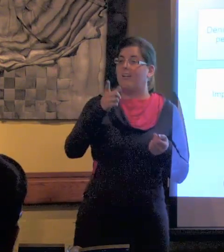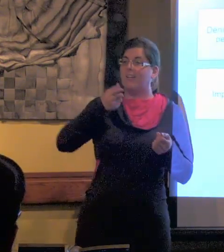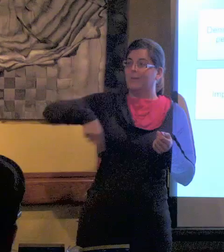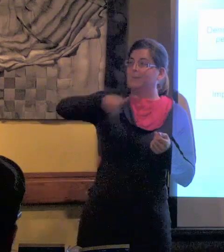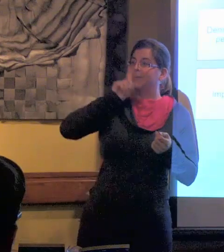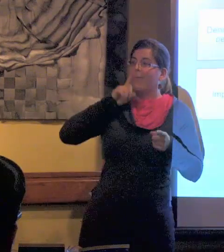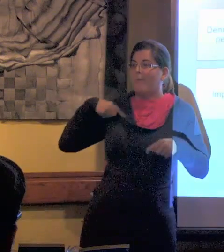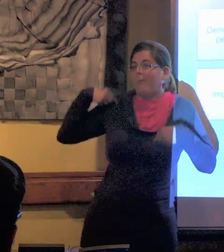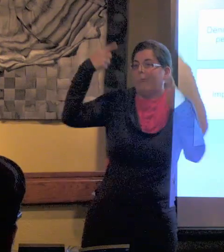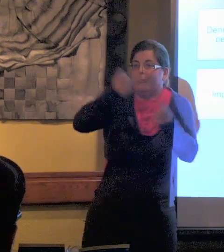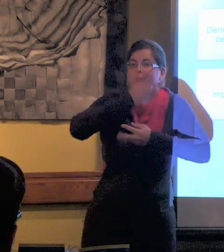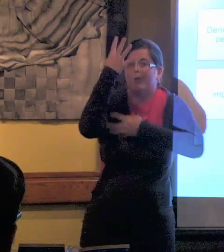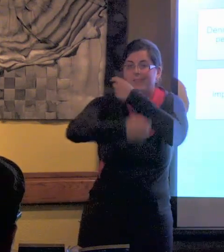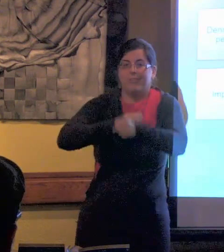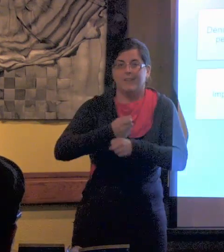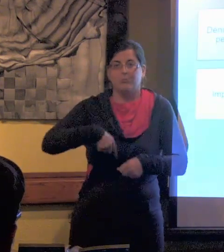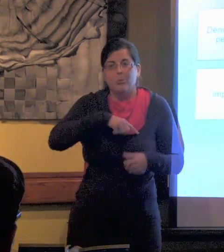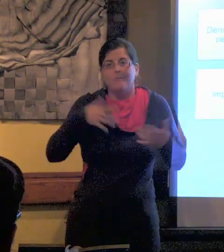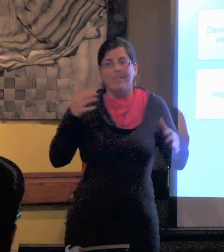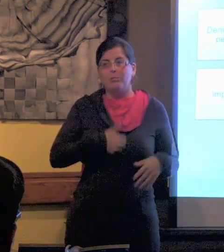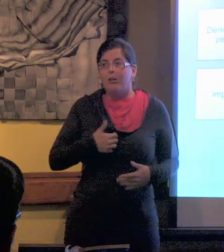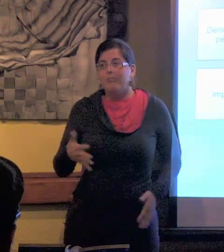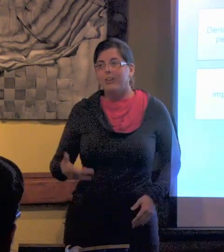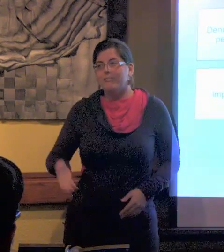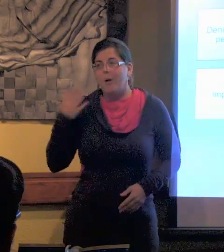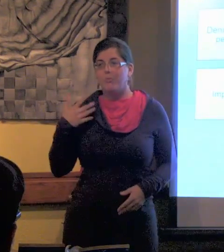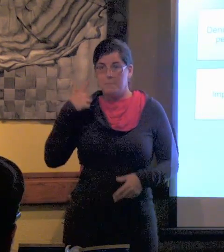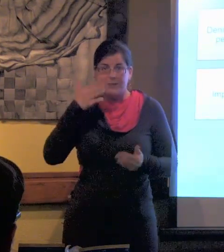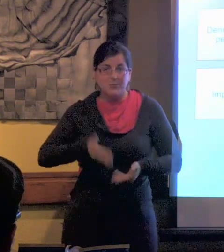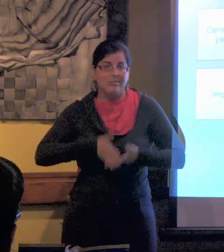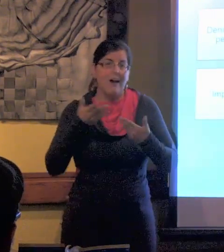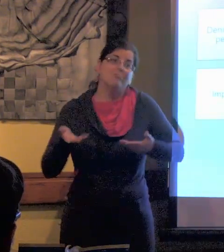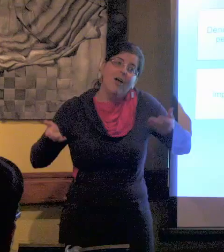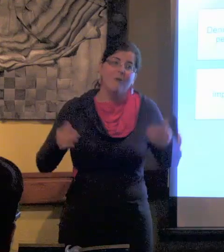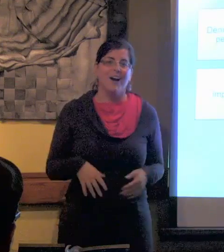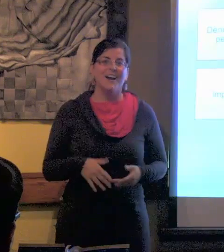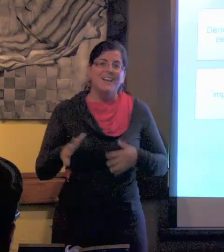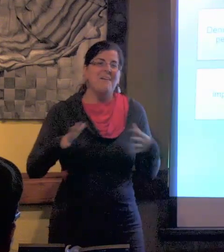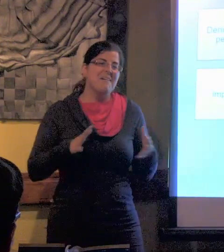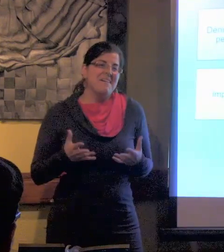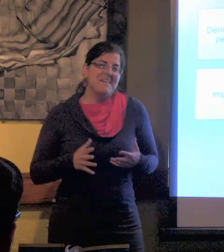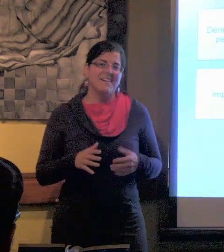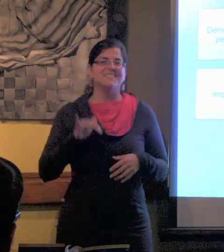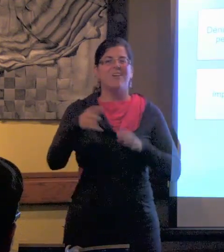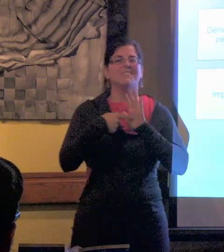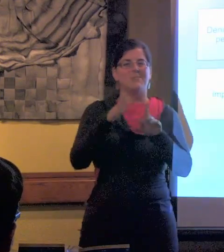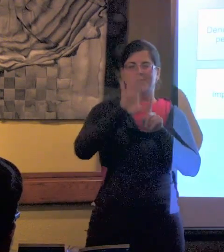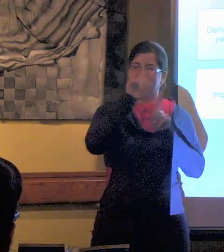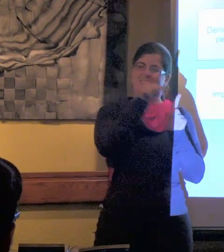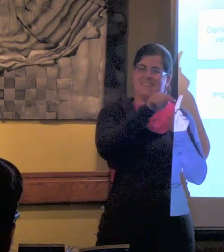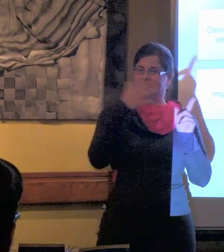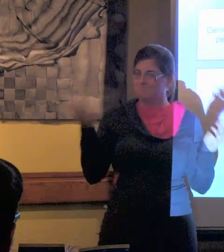son café. Mais en réalité, là, nous, les personnes sourdes, ça fait combien d'années vous pensez qu'on commande un café, là? Je ne sais